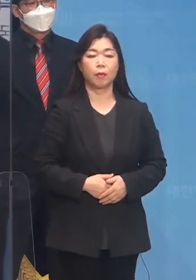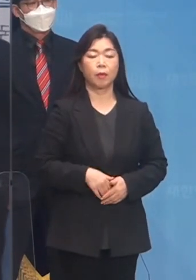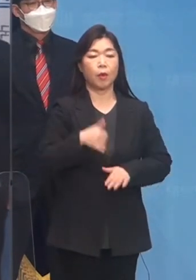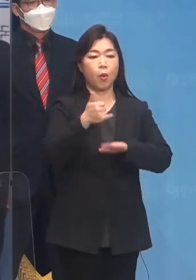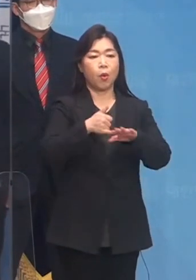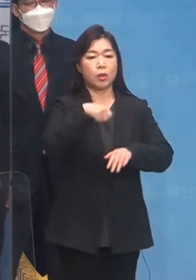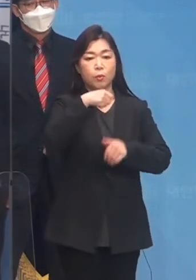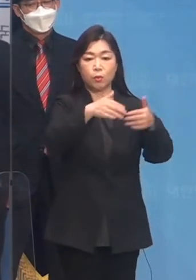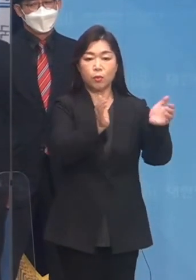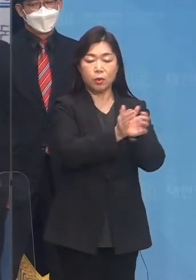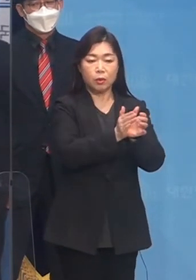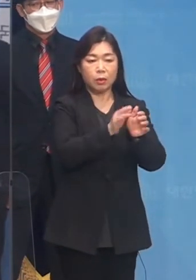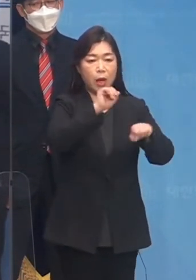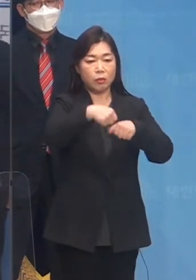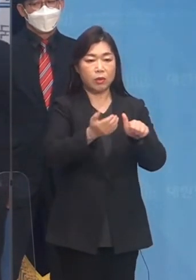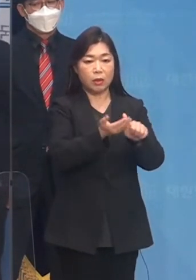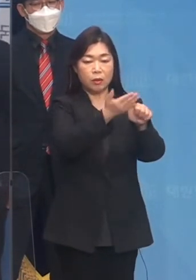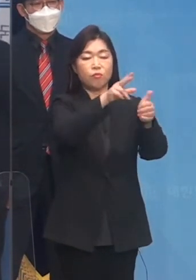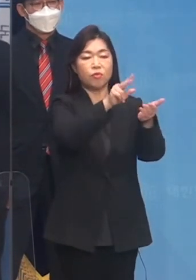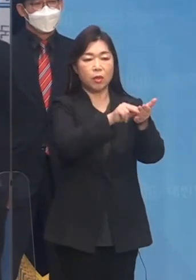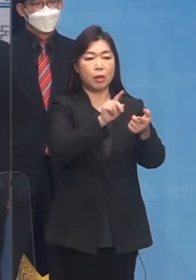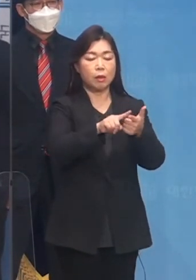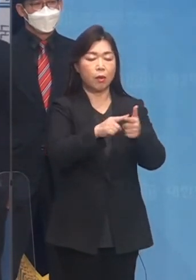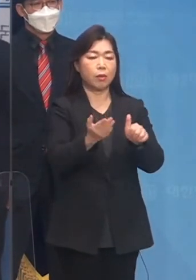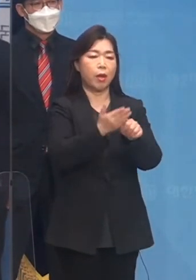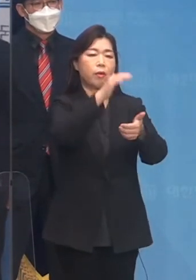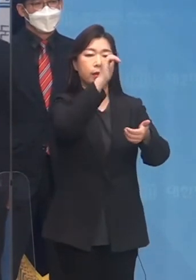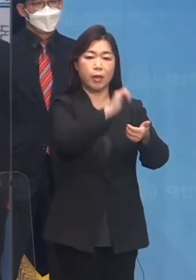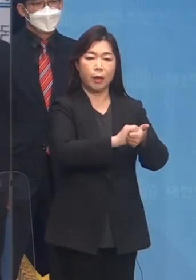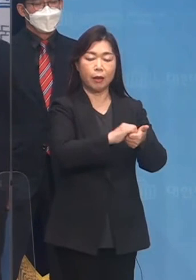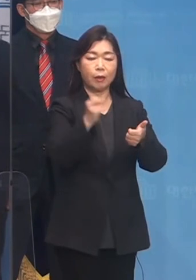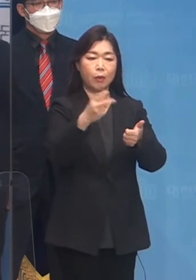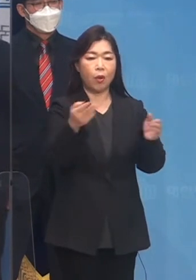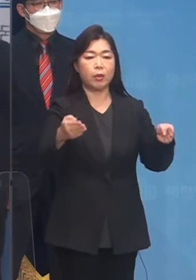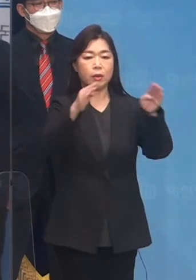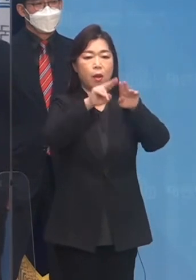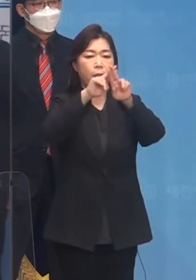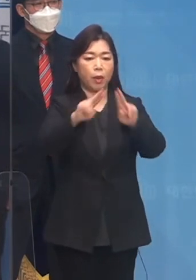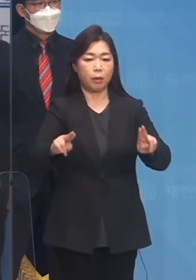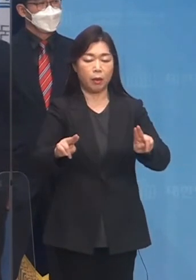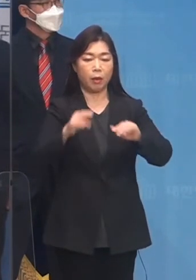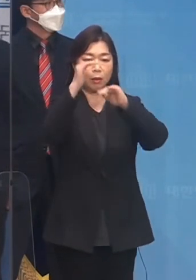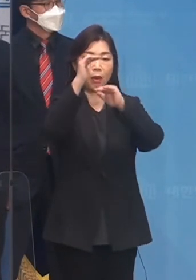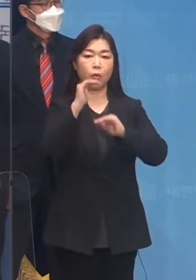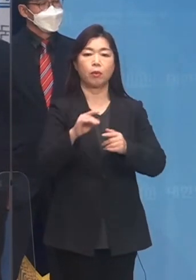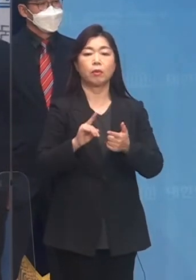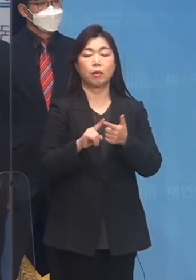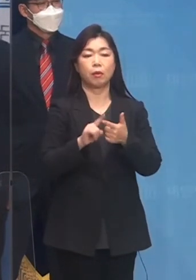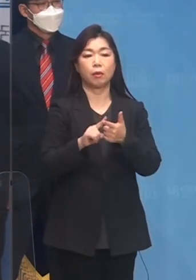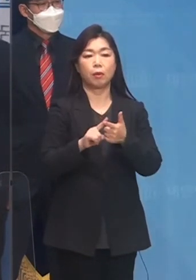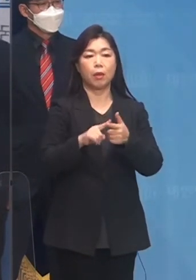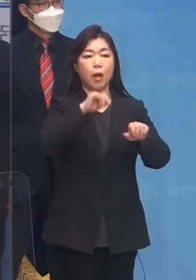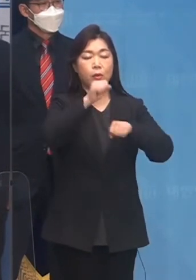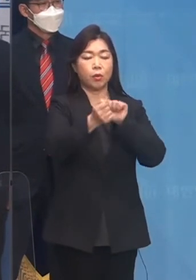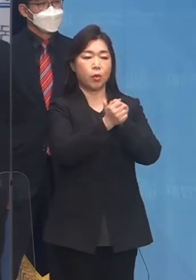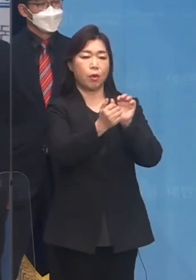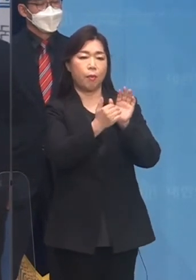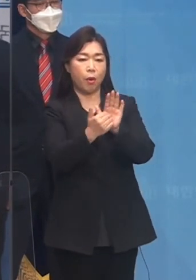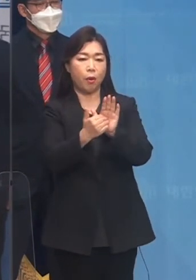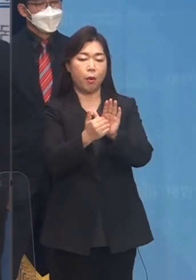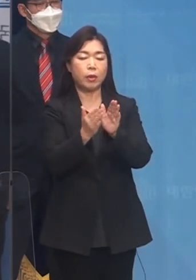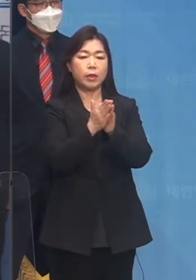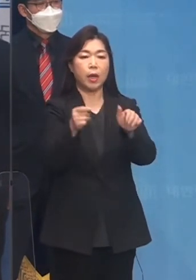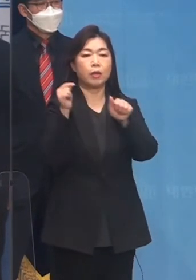농식품부는 가축 시설에 대한 사육 제한과 시설 폐쇄를 골자로 가축 전염병 예방법